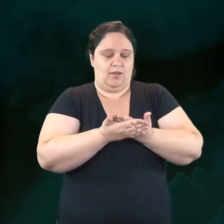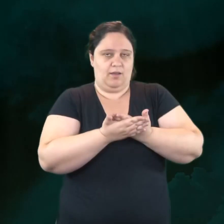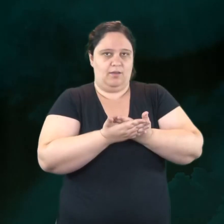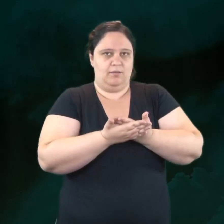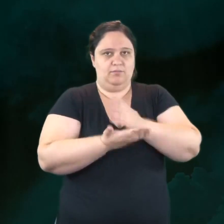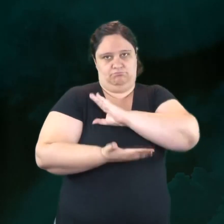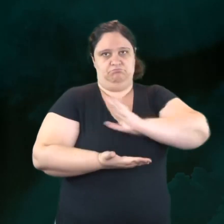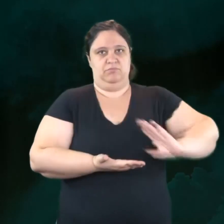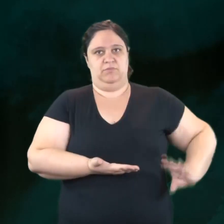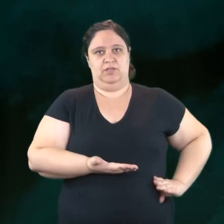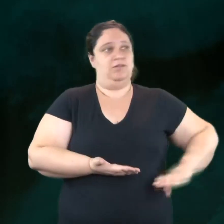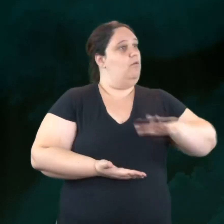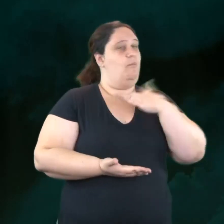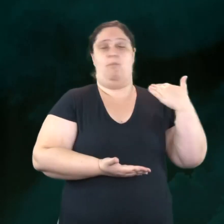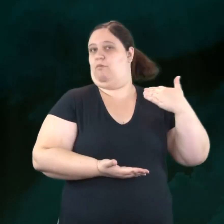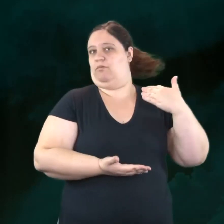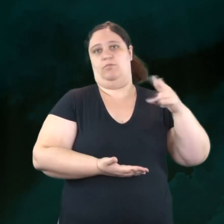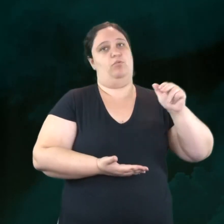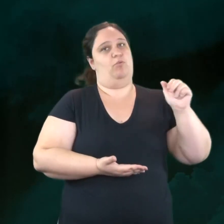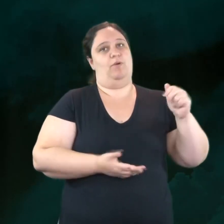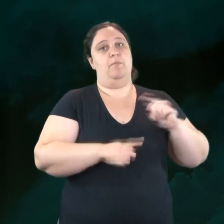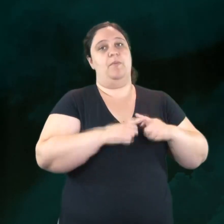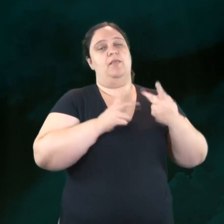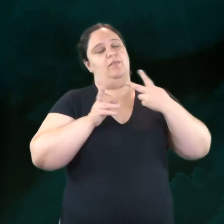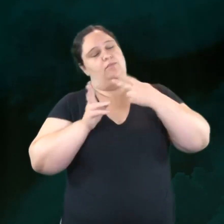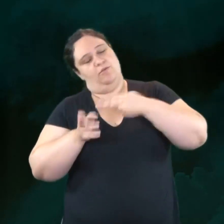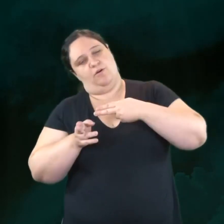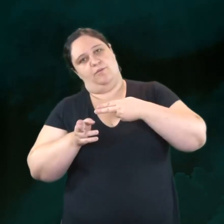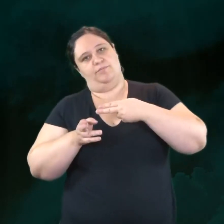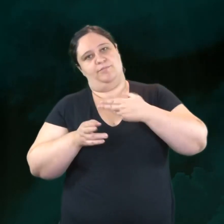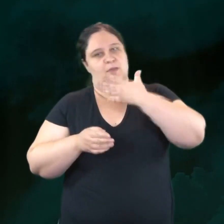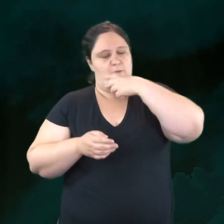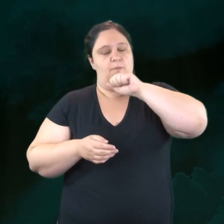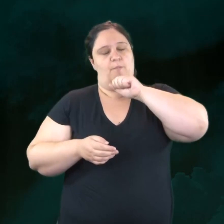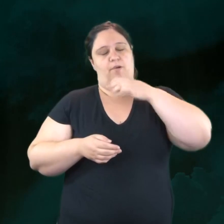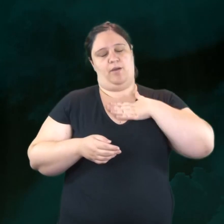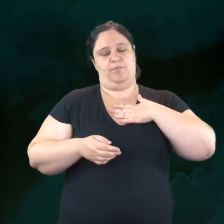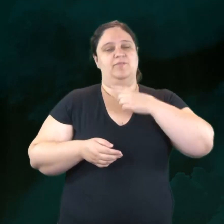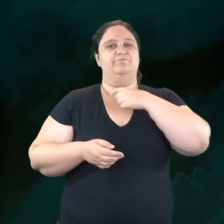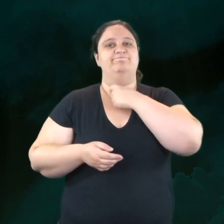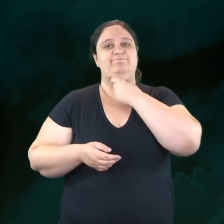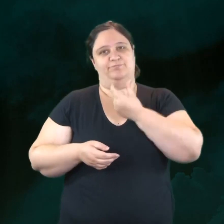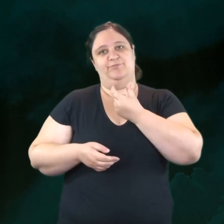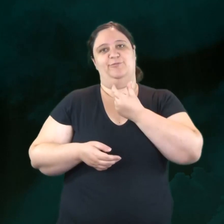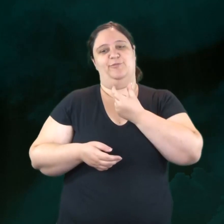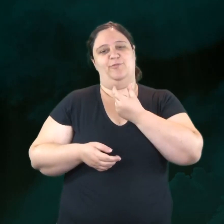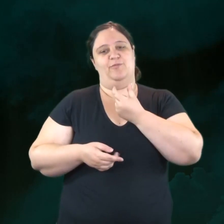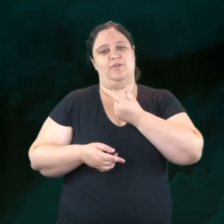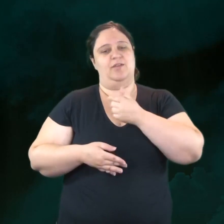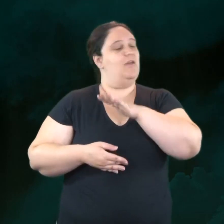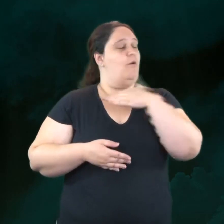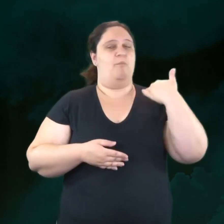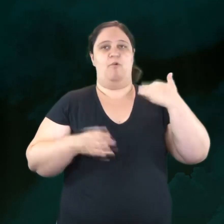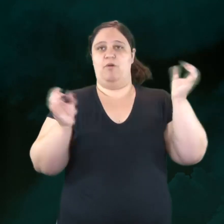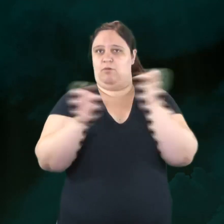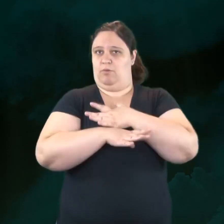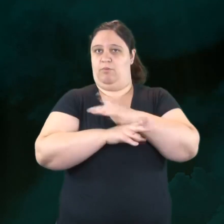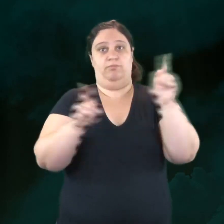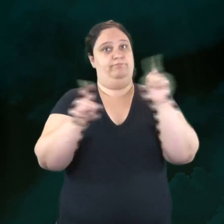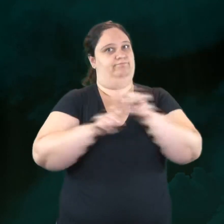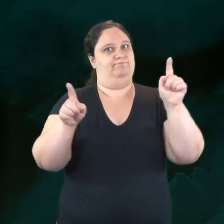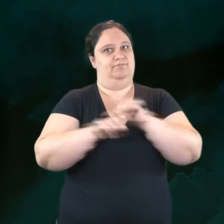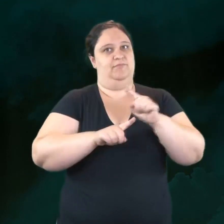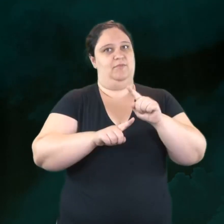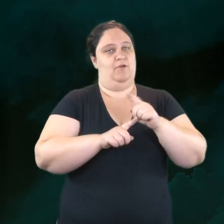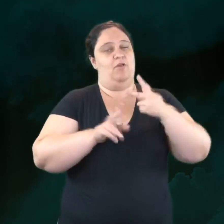né, nosso querido irmão Dog, meu pai, né, ele não morreu e acabou, não. Ele